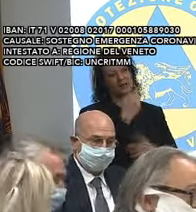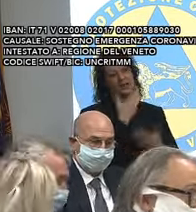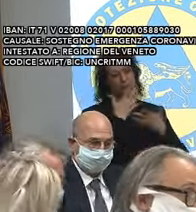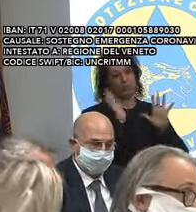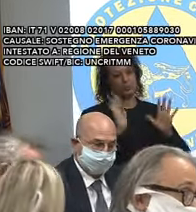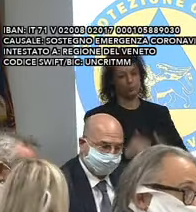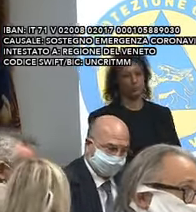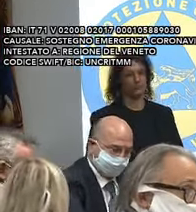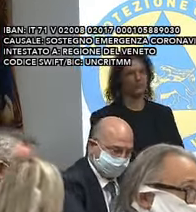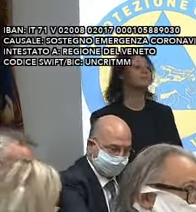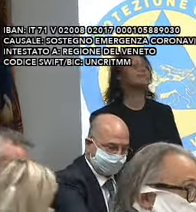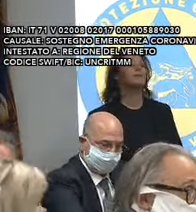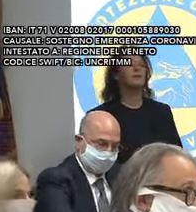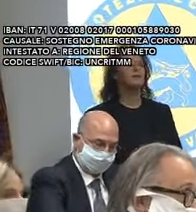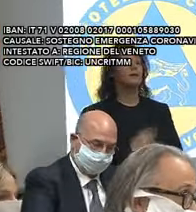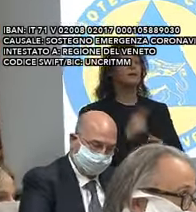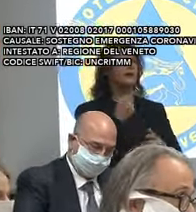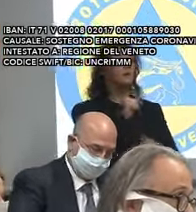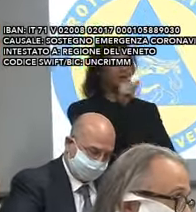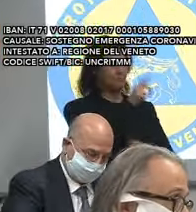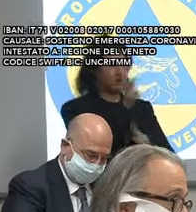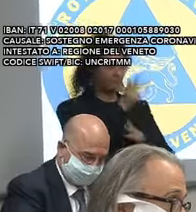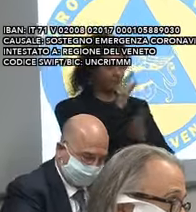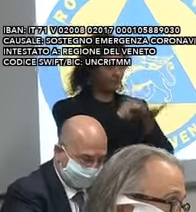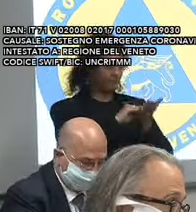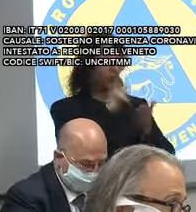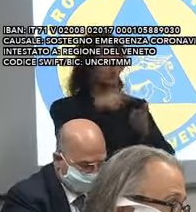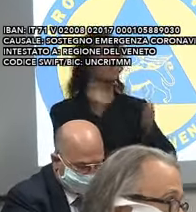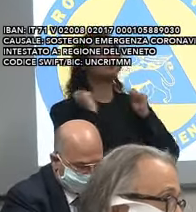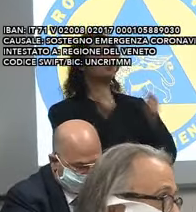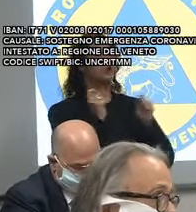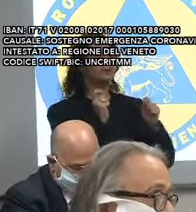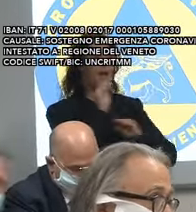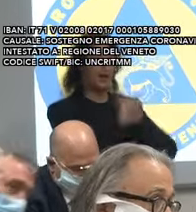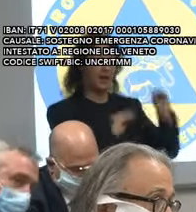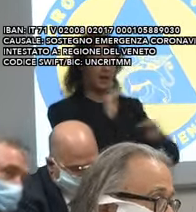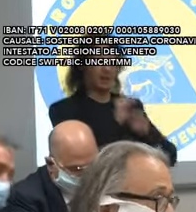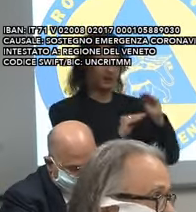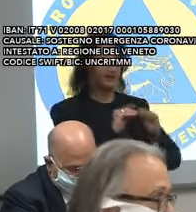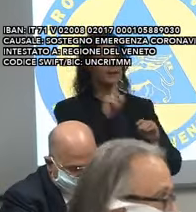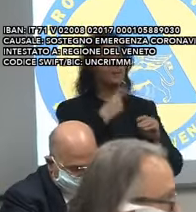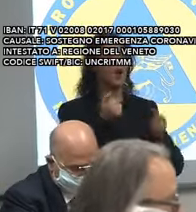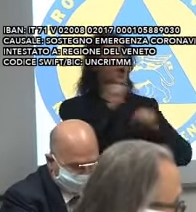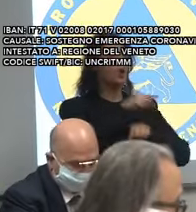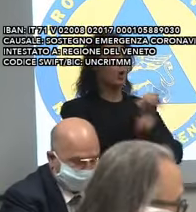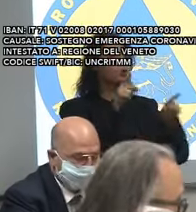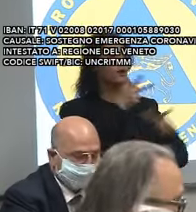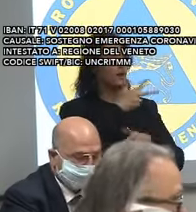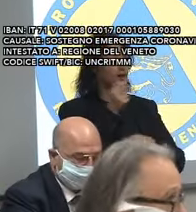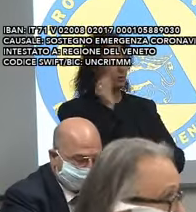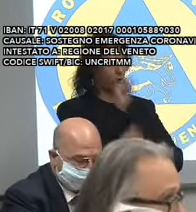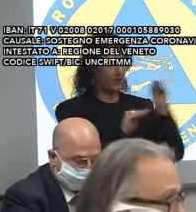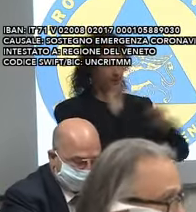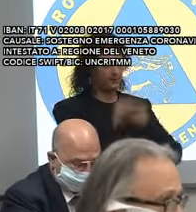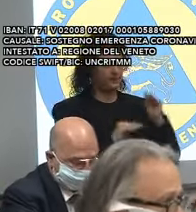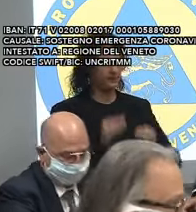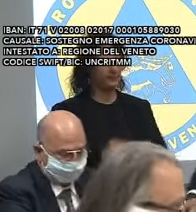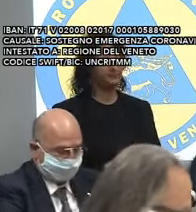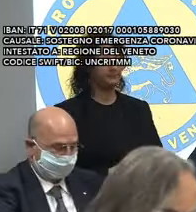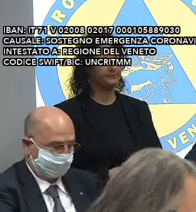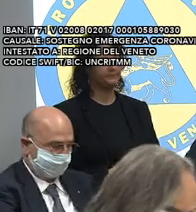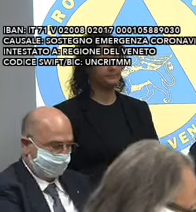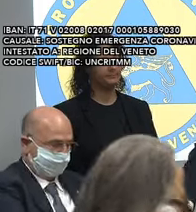facciamo un giro dei colleghi dei quotidiani delle agenzie che chiamano su WhatsApp, poi facciamo un ultimo giro in sala, poi anche per rispetto agli ospiti vi